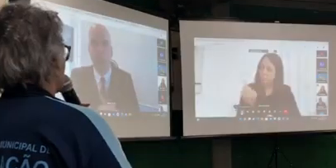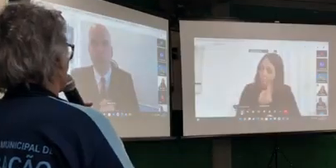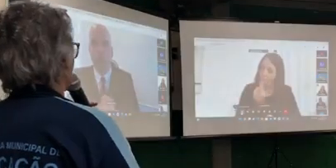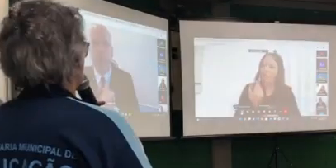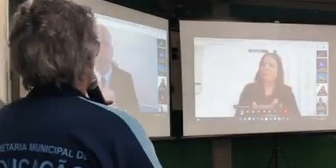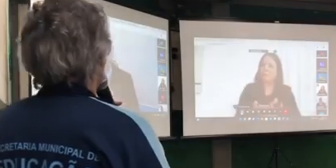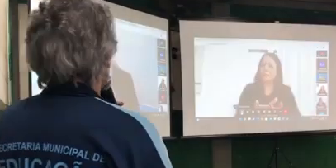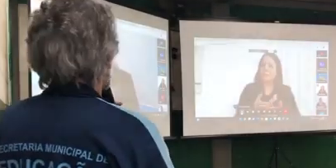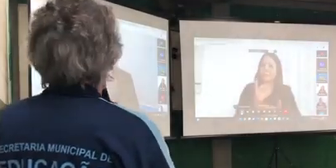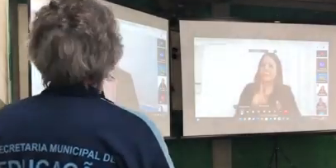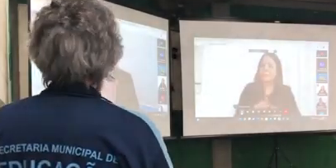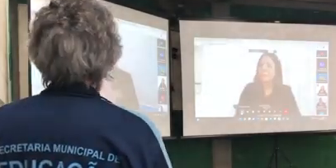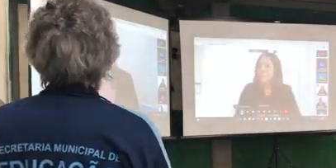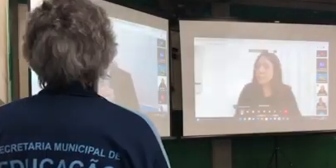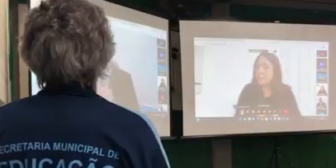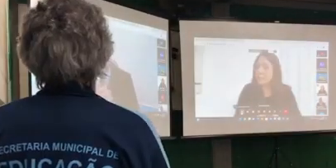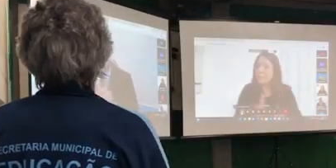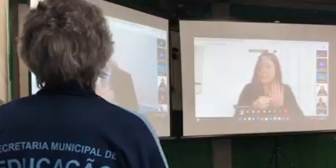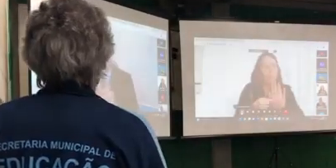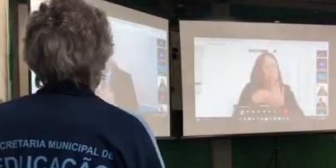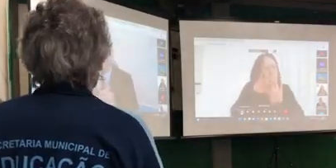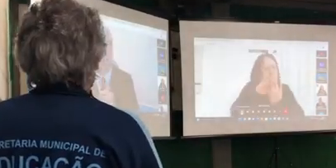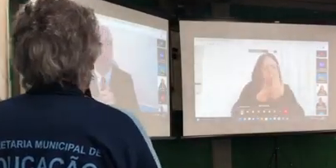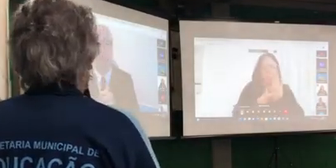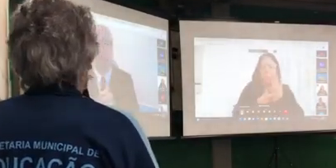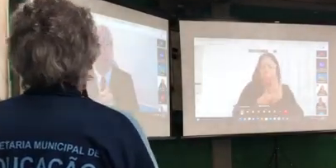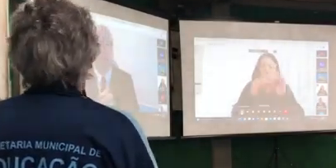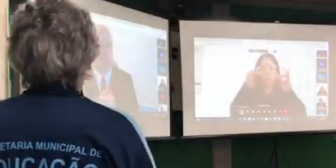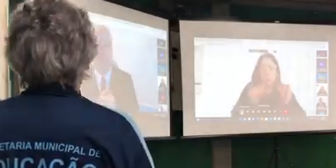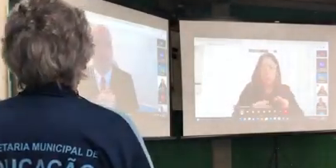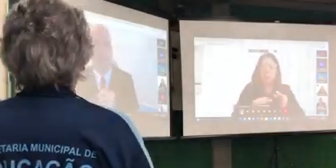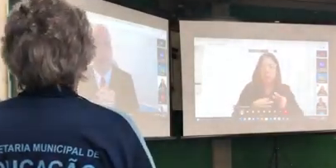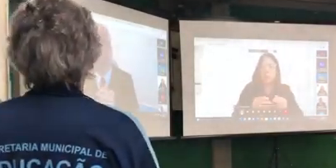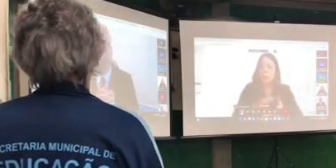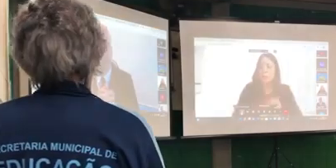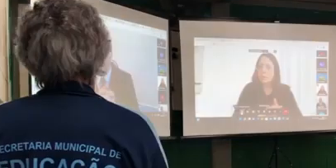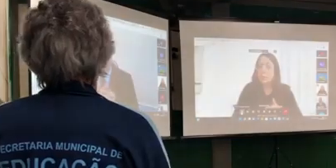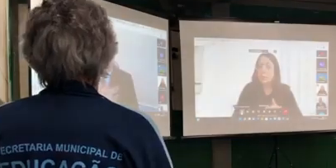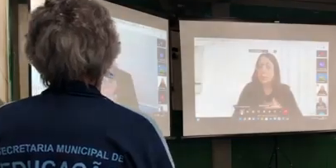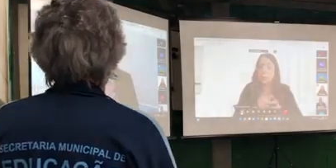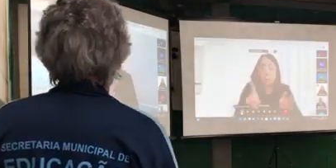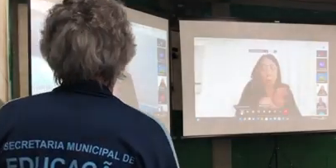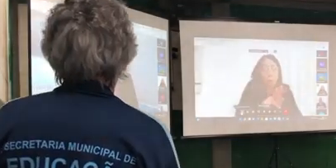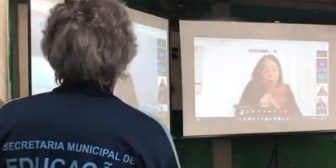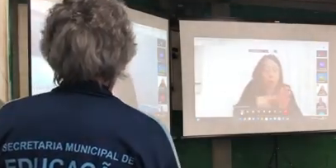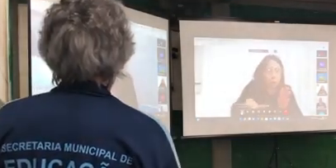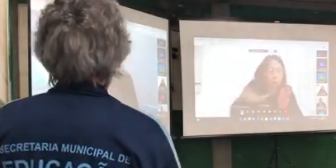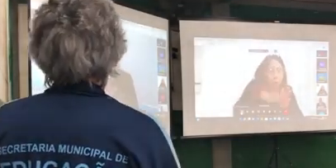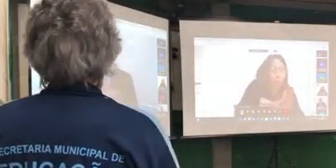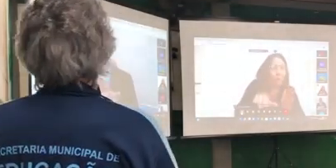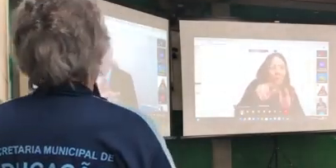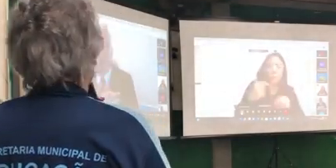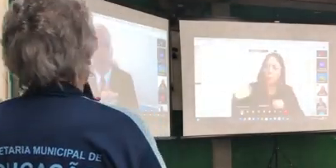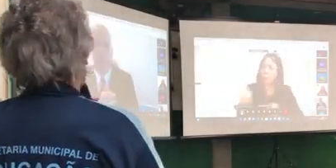as colocações muito corretas, muito apropriadas para aquilo que nós precisamos.